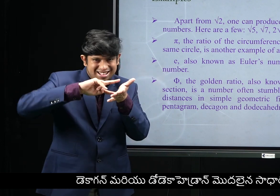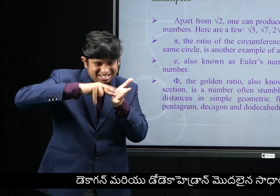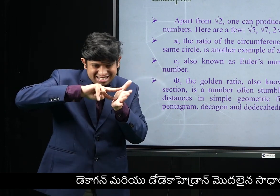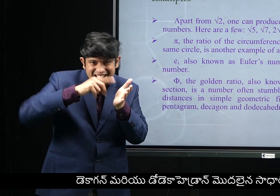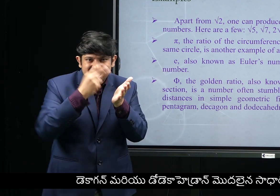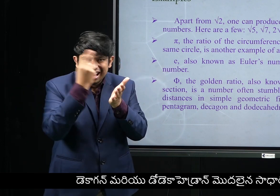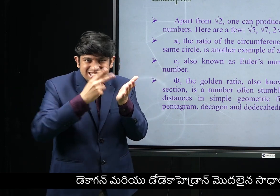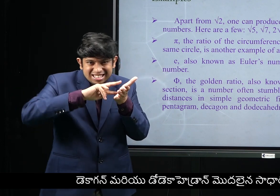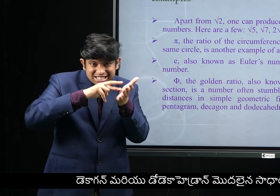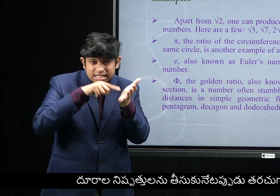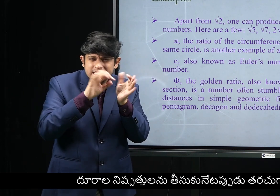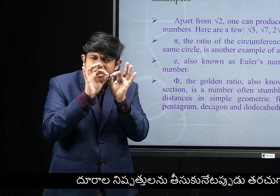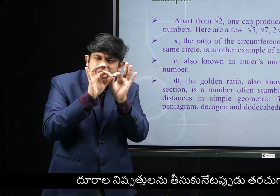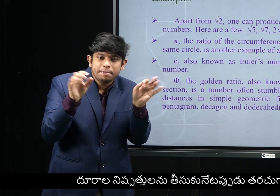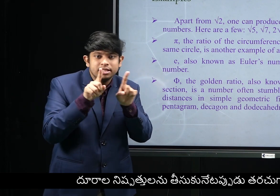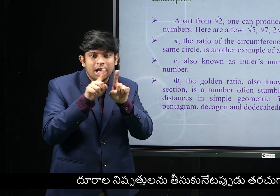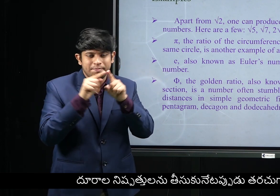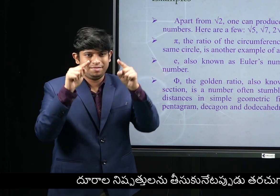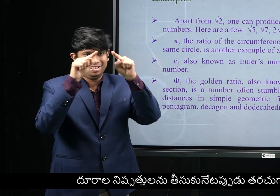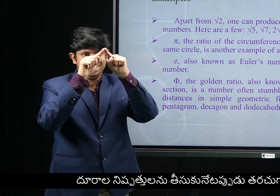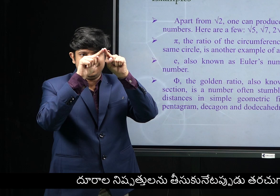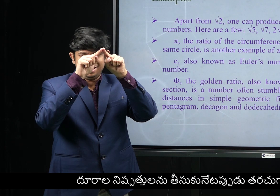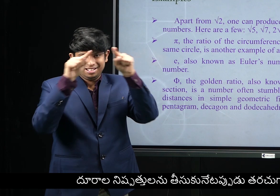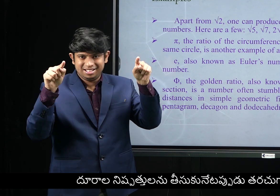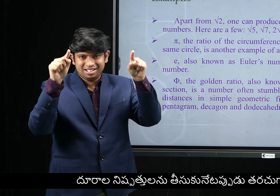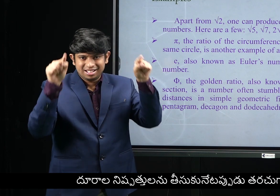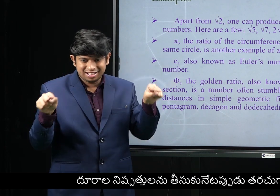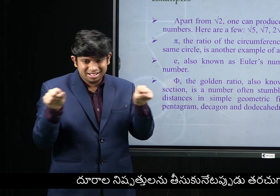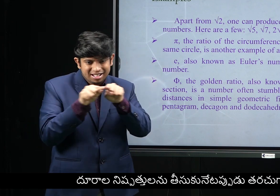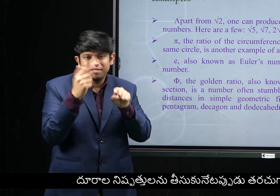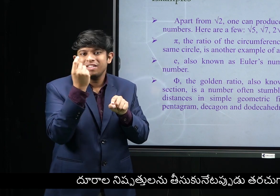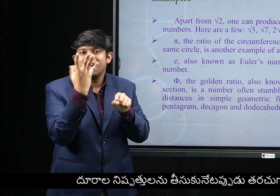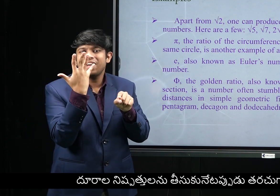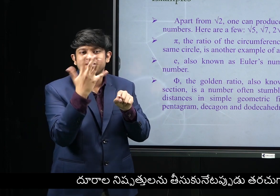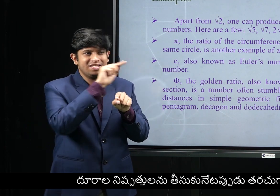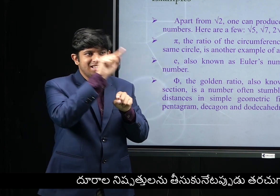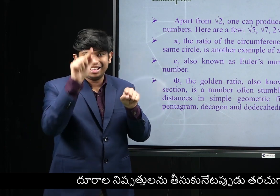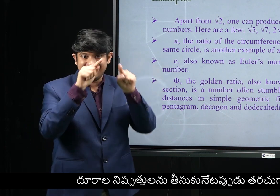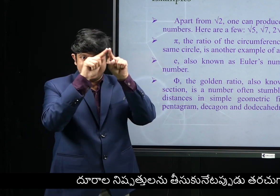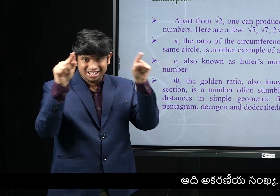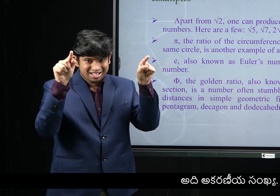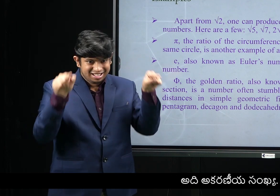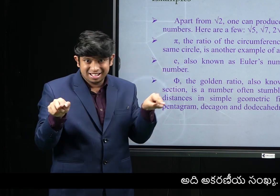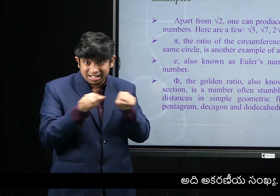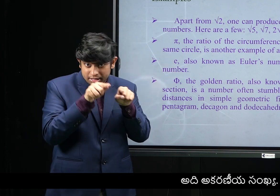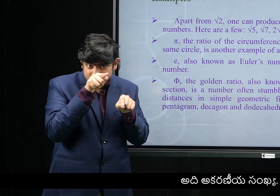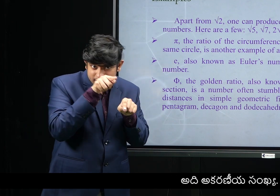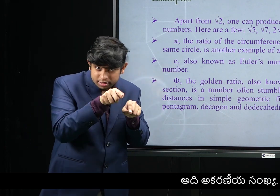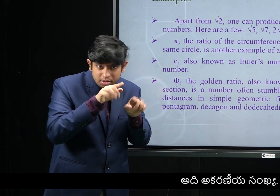రేఖాగణిత బొమ్మలలో దూరాల నిష్పత్తులను తీసుకునేటప్పుడు తరచుగా పొరపాట్లు చేసే సంఖ్య. అది అకర్ణీయ